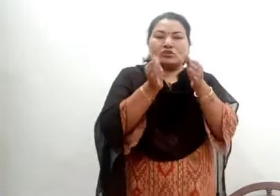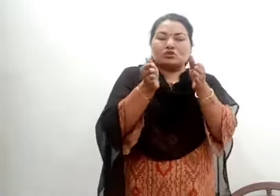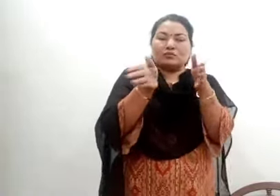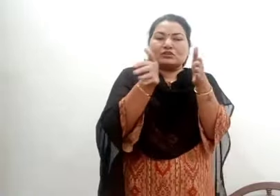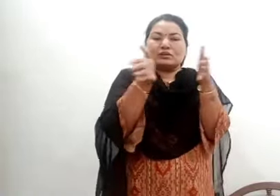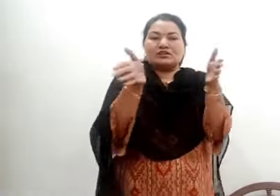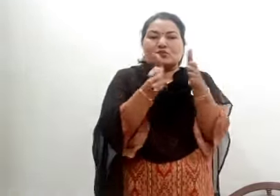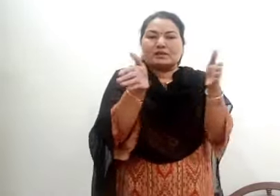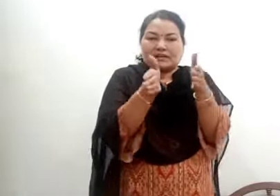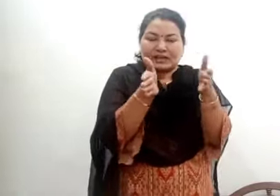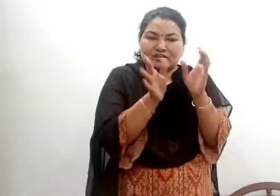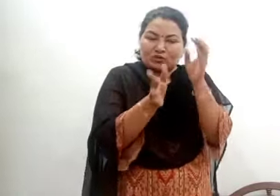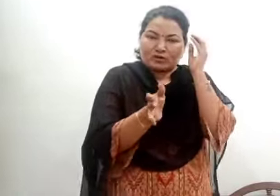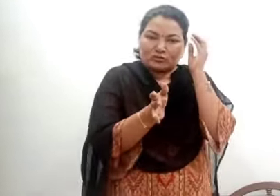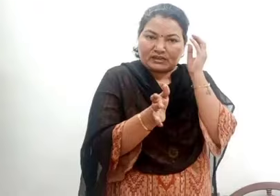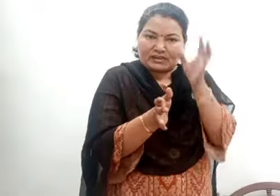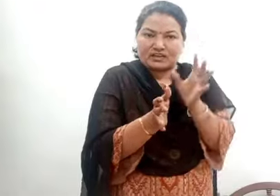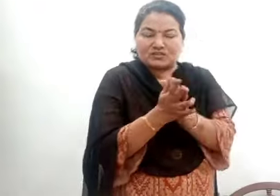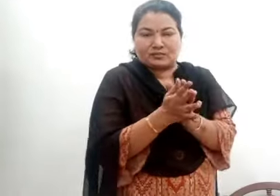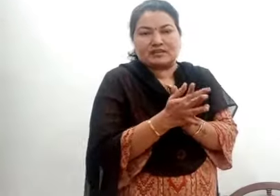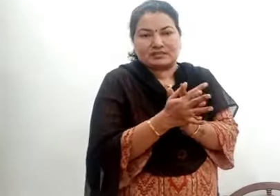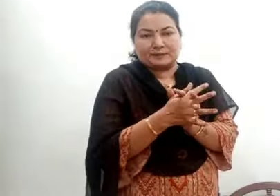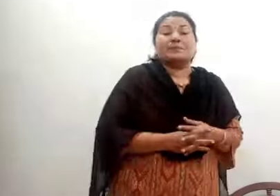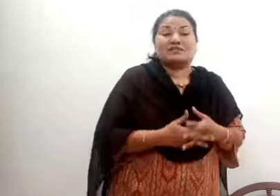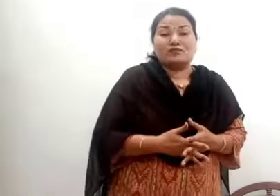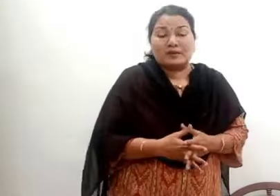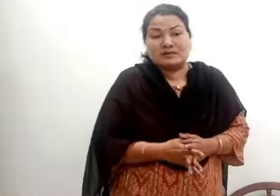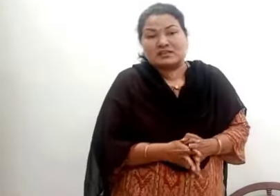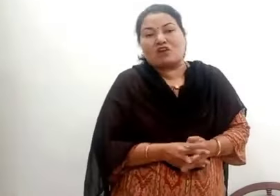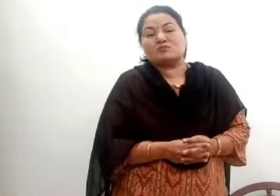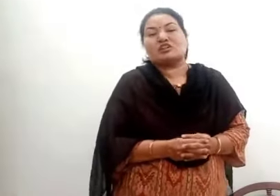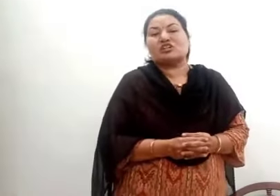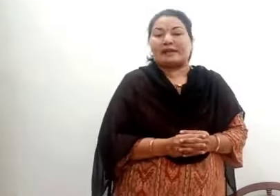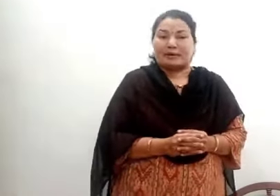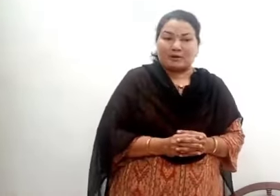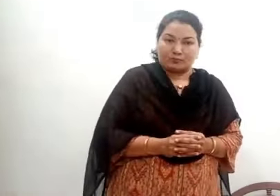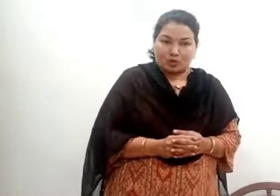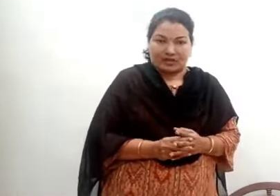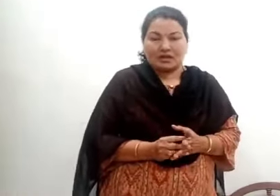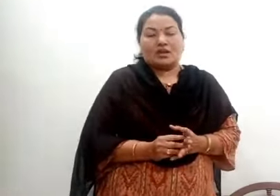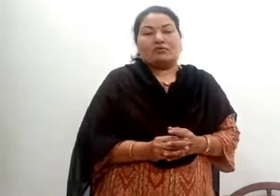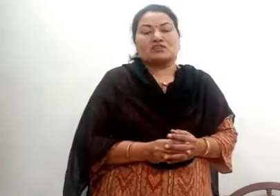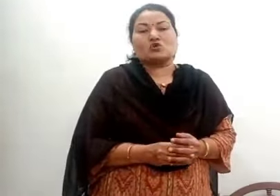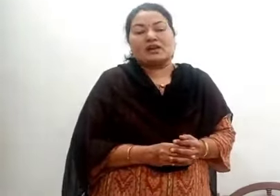टिश्यू मध्ये तुम्हाला जी मुवमेंट आहे ती मुवमेंट तुम्हाला क्लिअरली विजिबल असते. मसल फायबर्स हॅव स्पेशल टाइप ऑफ प्रोटीन विच इज कॉल्ड